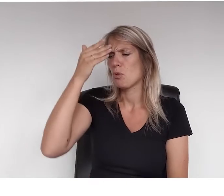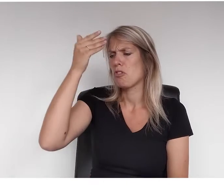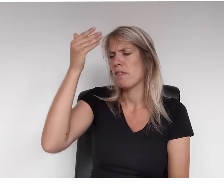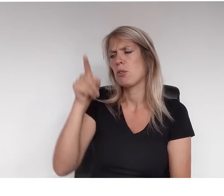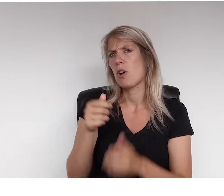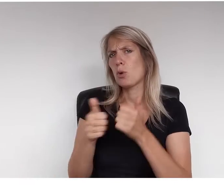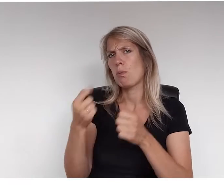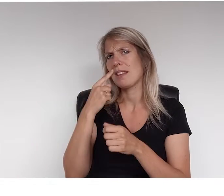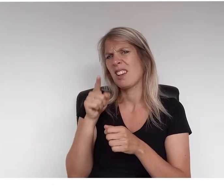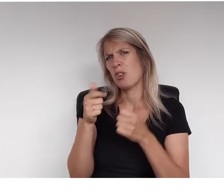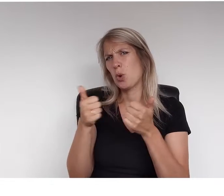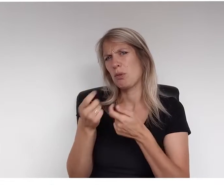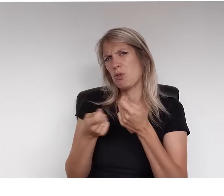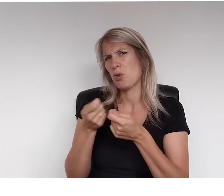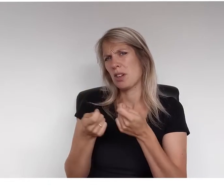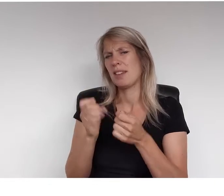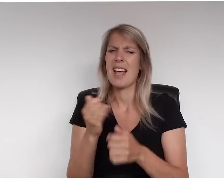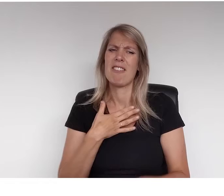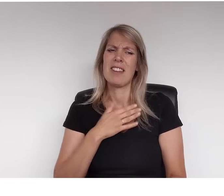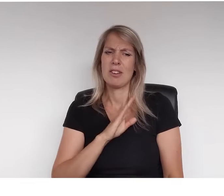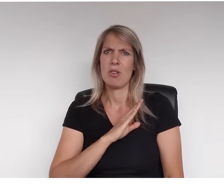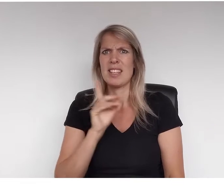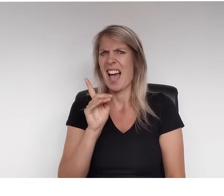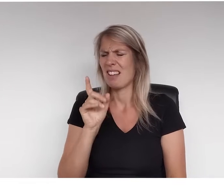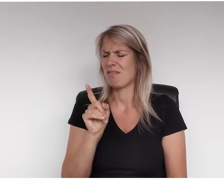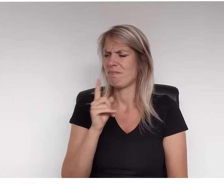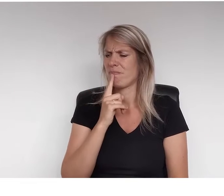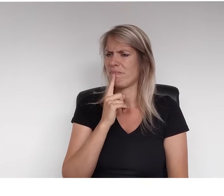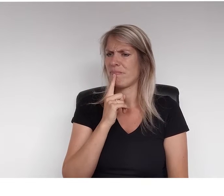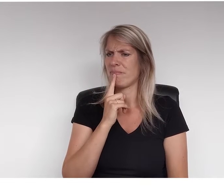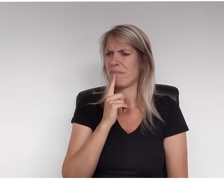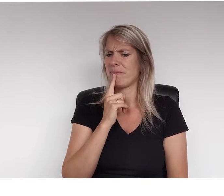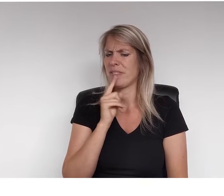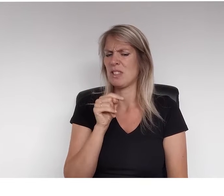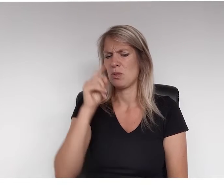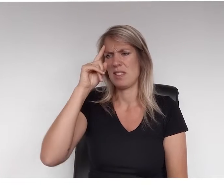voor zorgen, hè? Ja, dat vind ik ook. Ja. Ja, want dat zit ik nu te denken. Ja, wat is dan? Dat